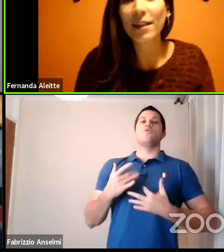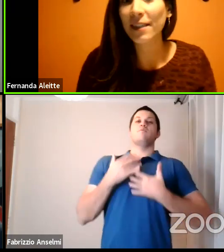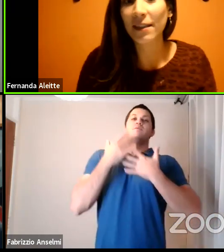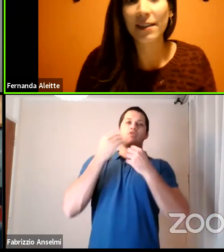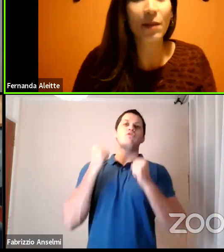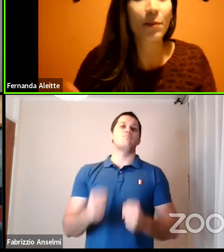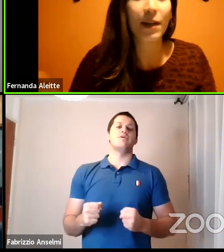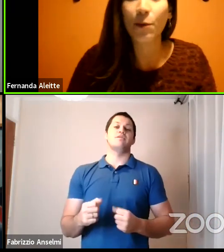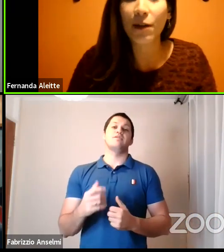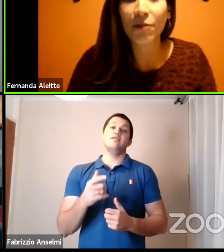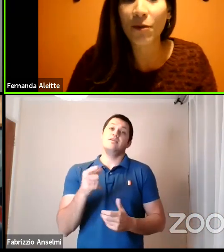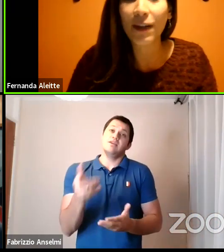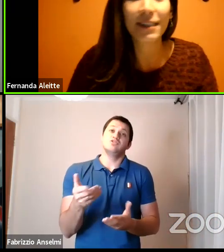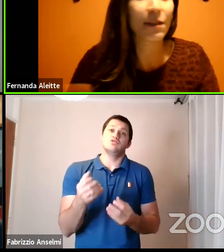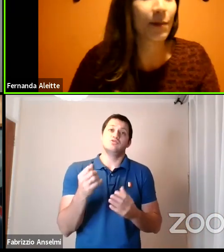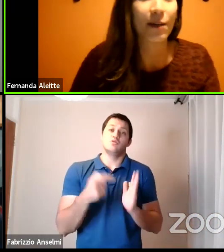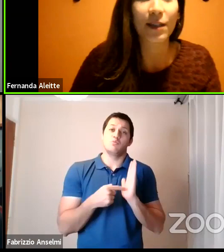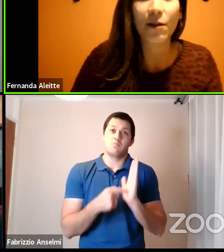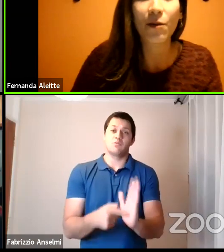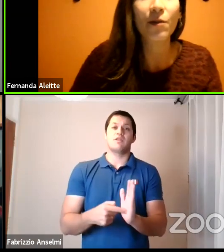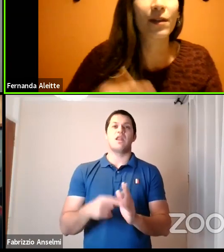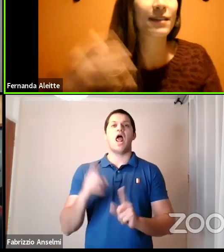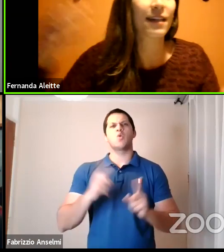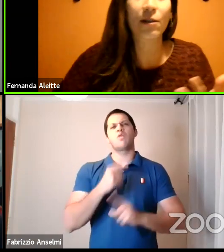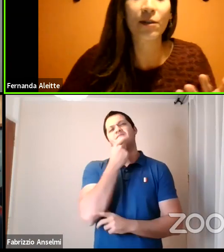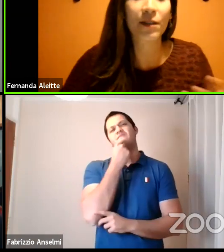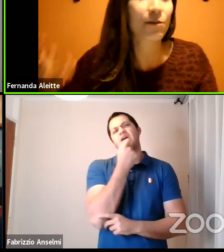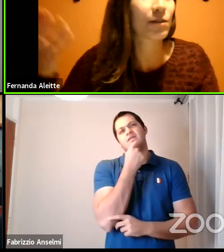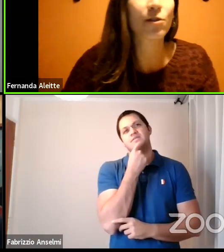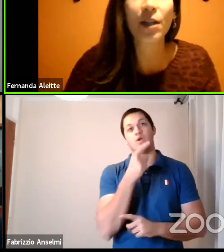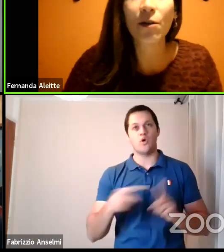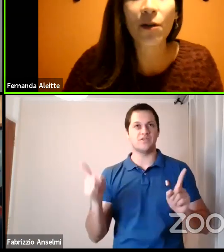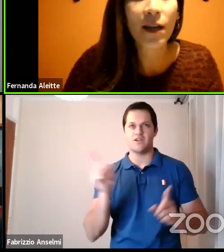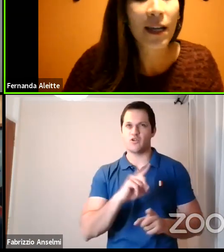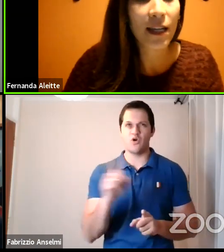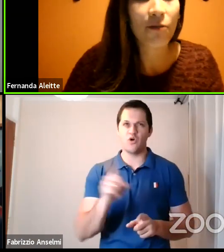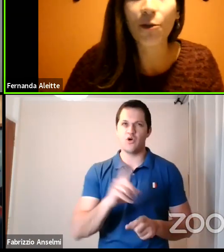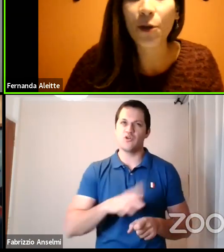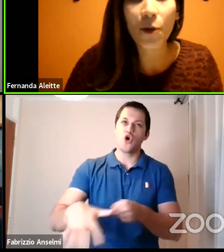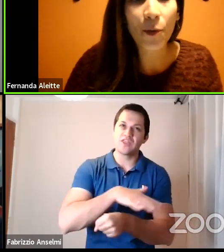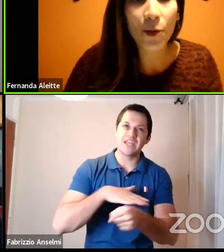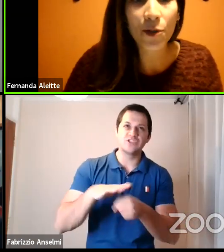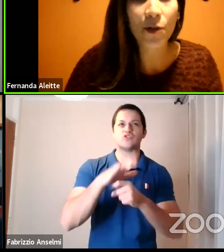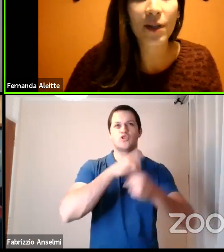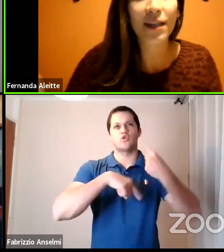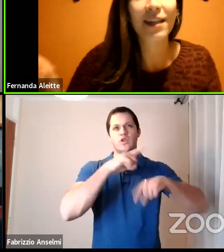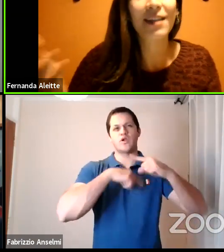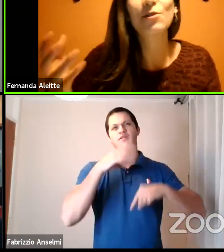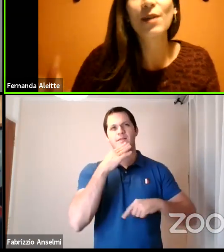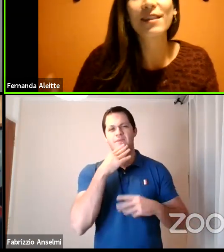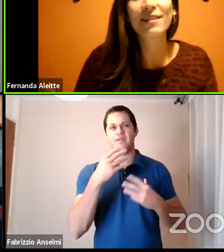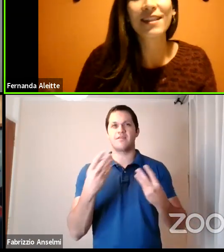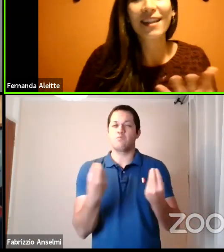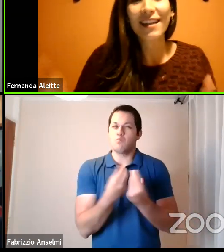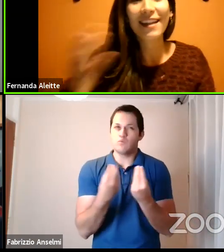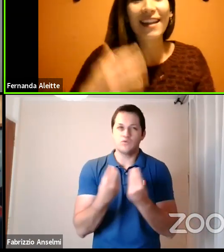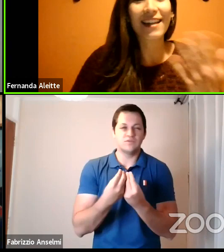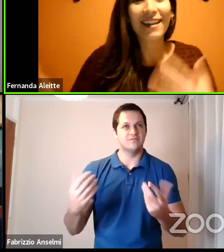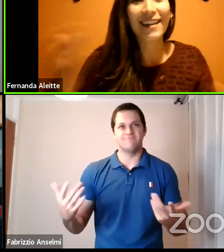difícil que puede ser. Quizás para algunas fue muy fácil, para otras no, quizás el contexto histórico influyó mucho, y eso